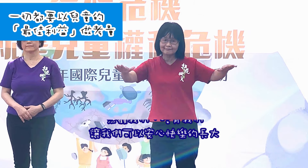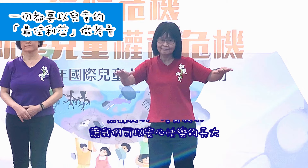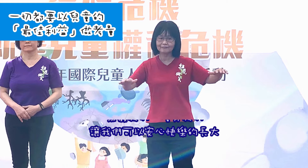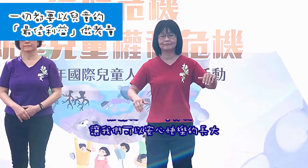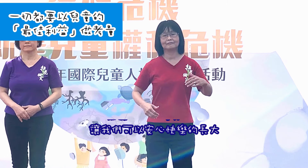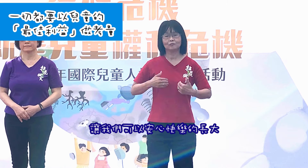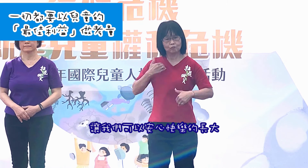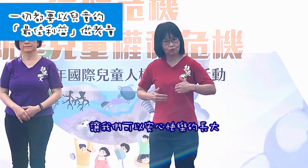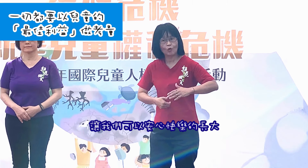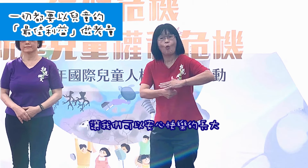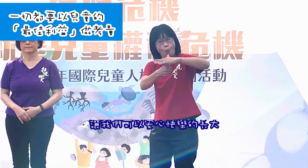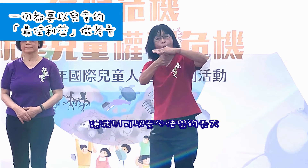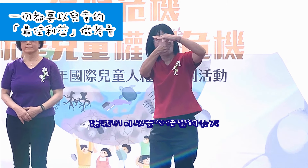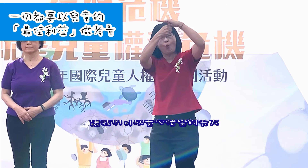心快乐地长大。